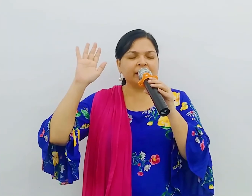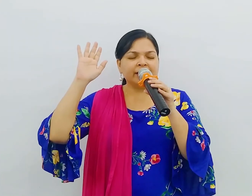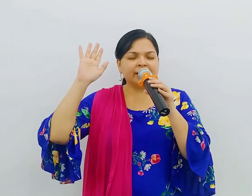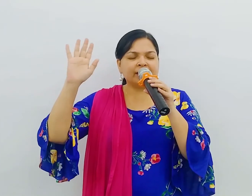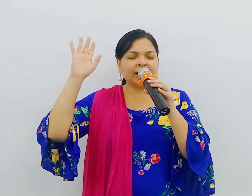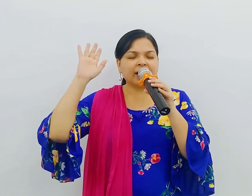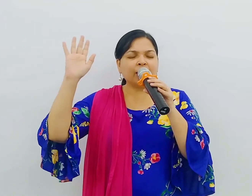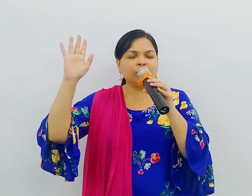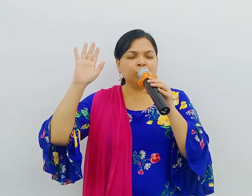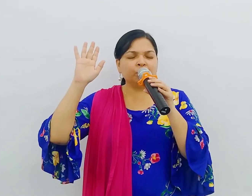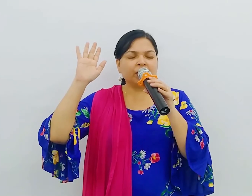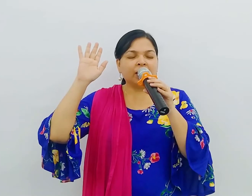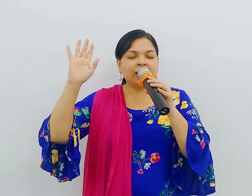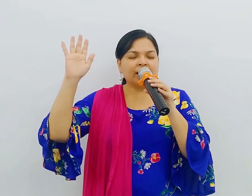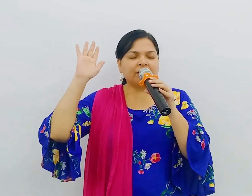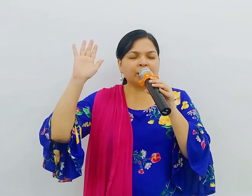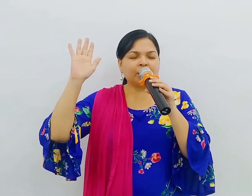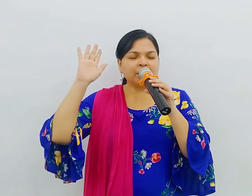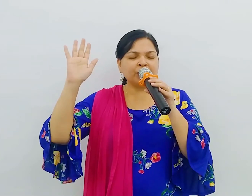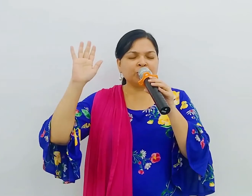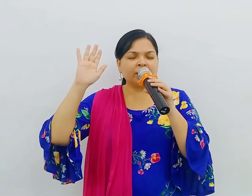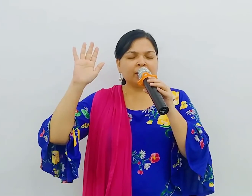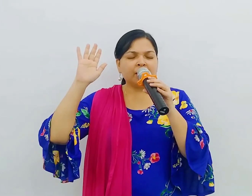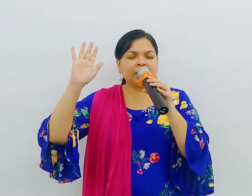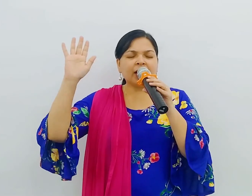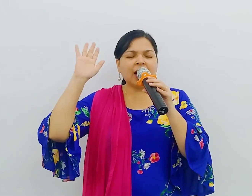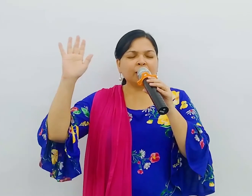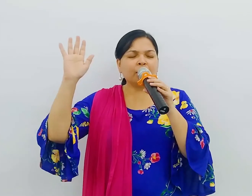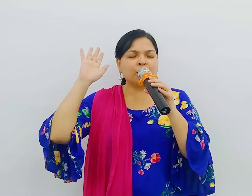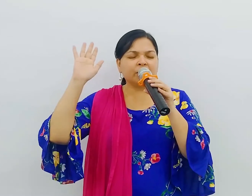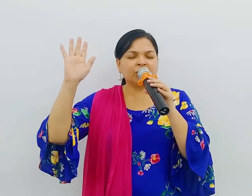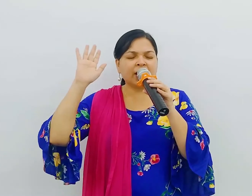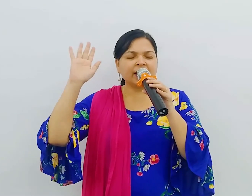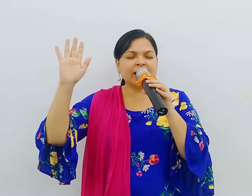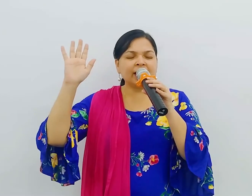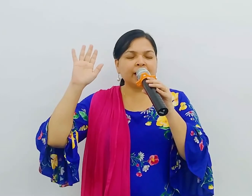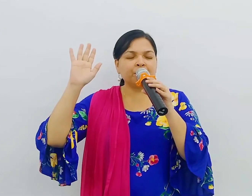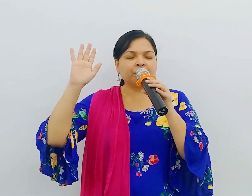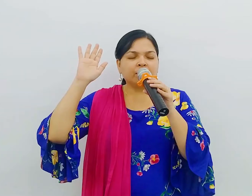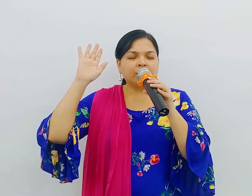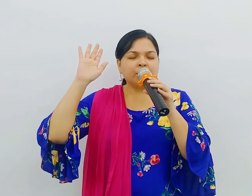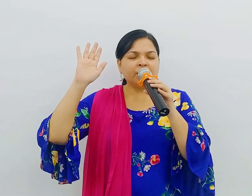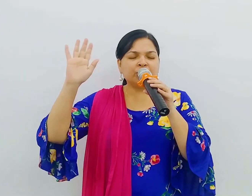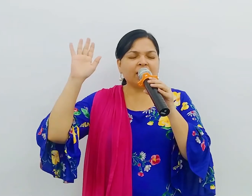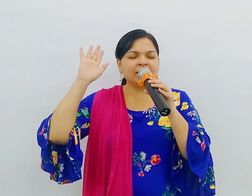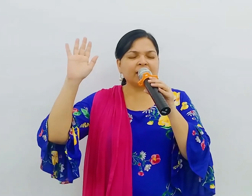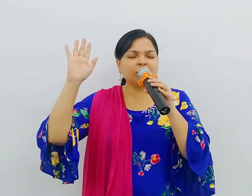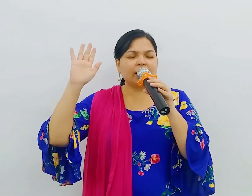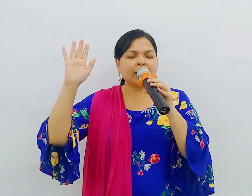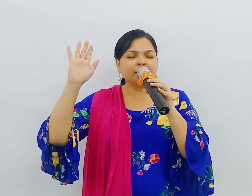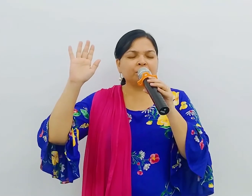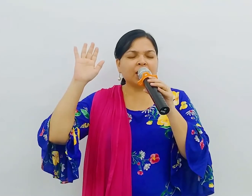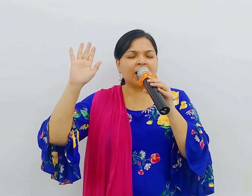ঈশ্বরের সন্তান। ধন্যবাদ প্রভু আমার আত্মাকে বাঁচানোর জন্য। আমি